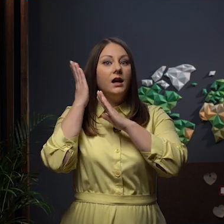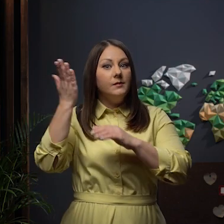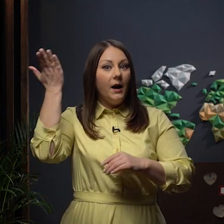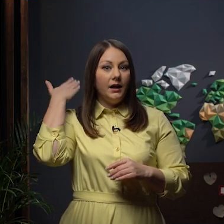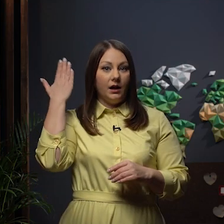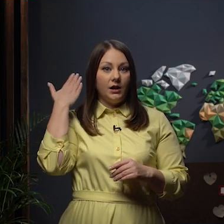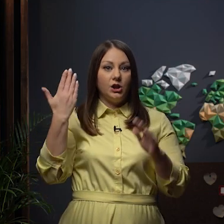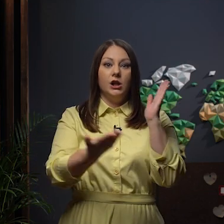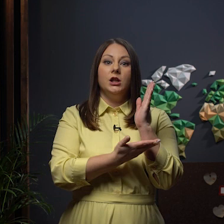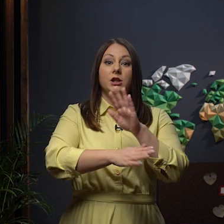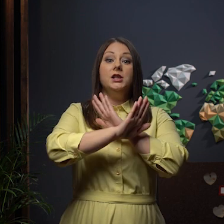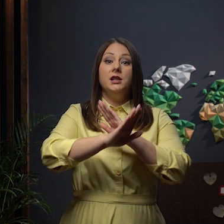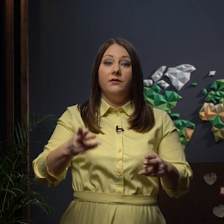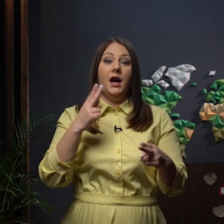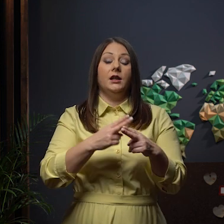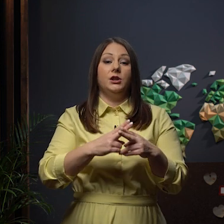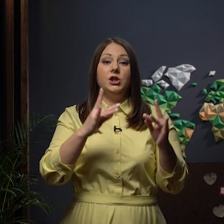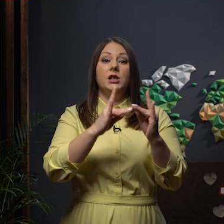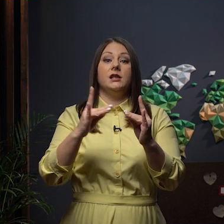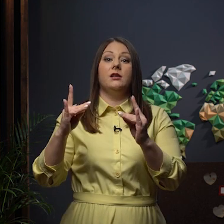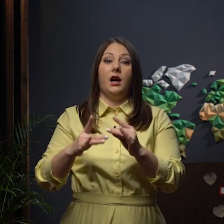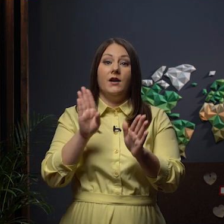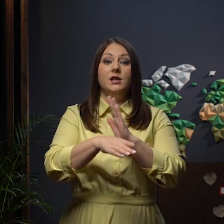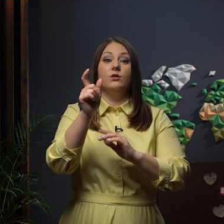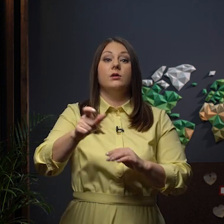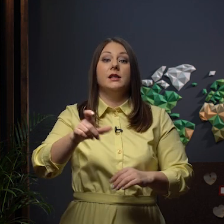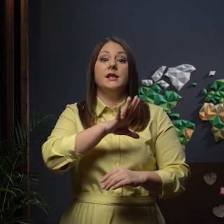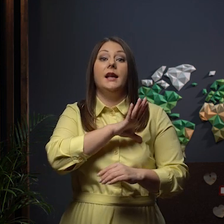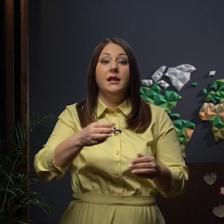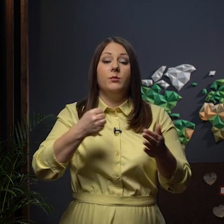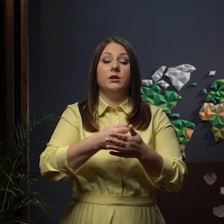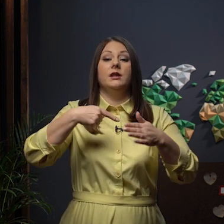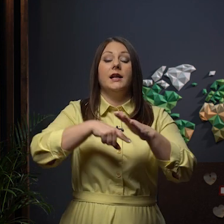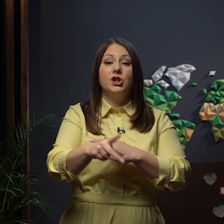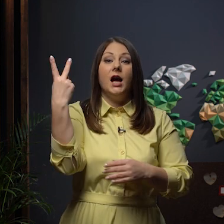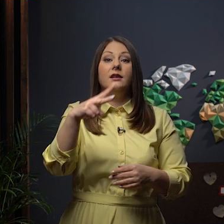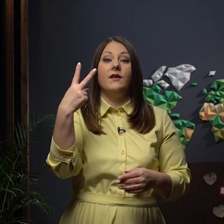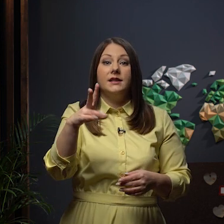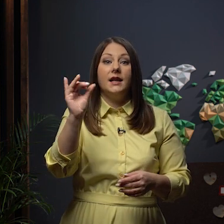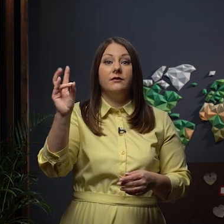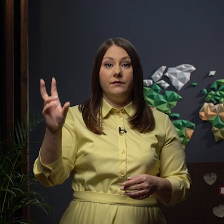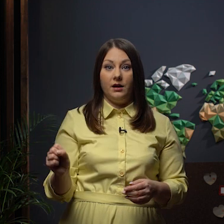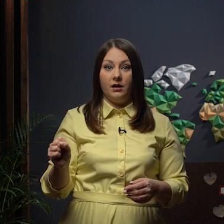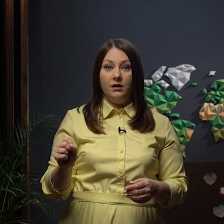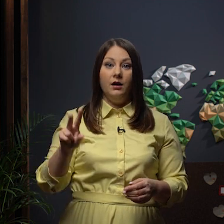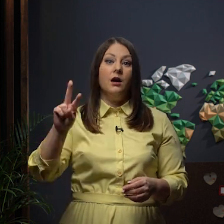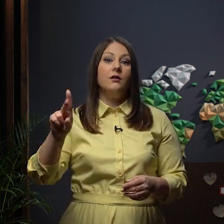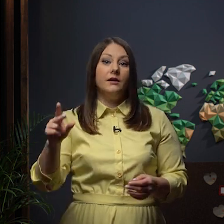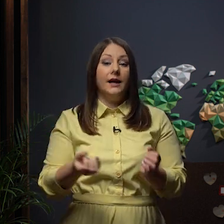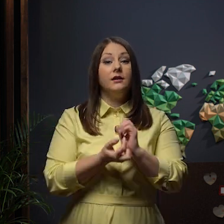А как спали раньше? Ни деревянных, ни железных кроватей у крестьян не было до начала 20